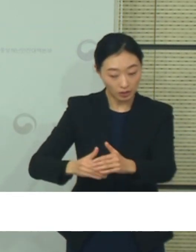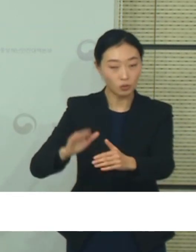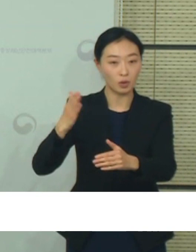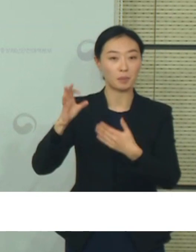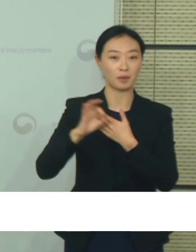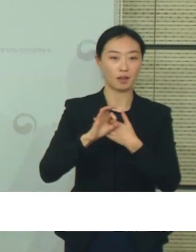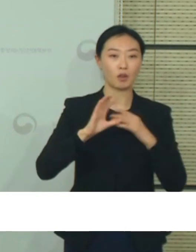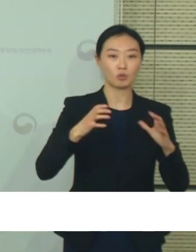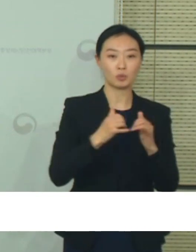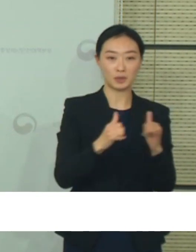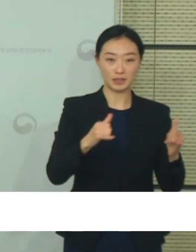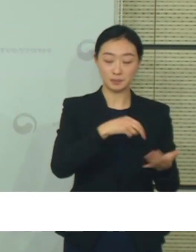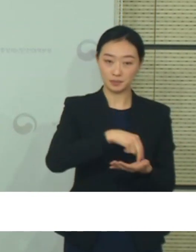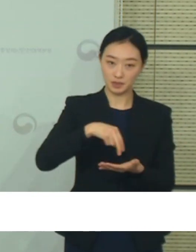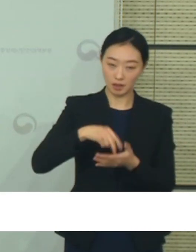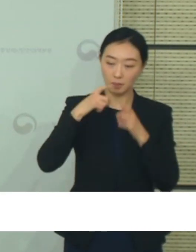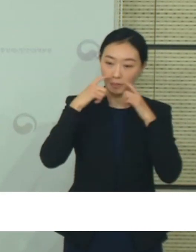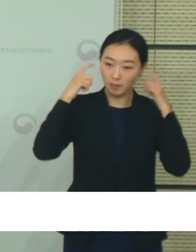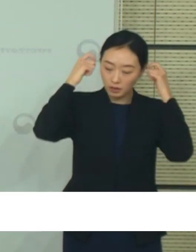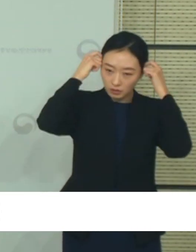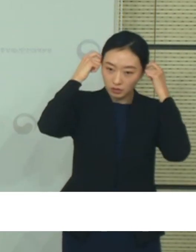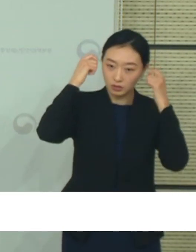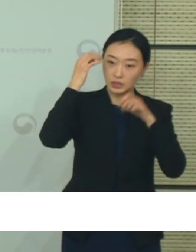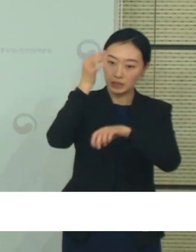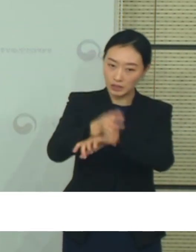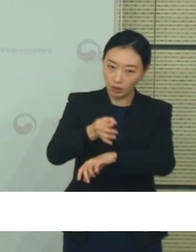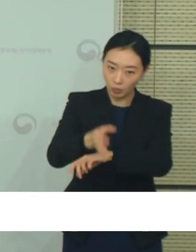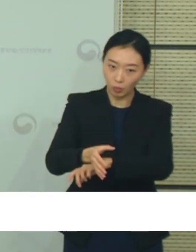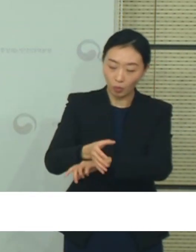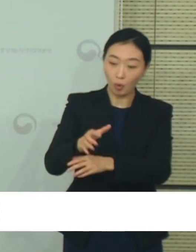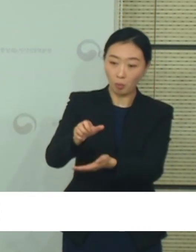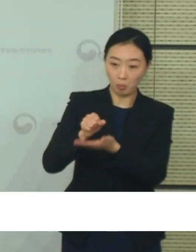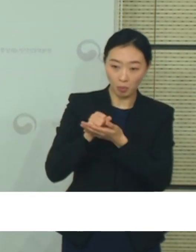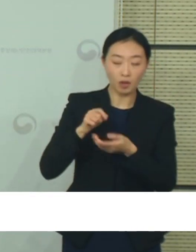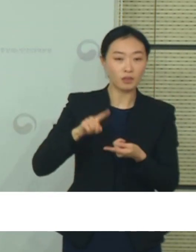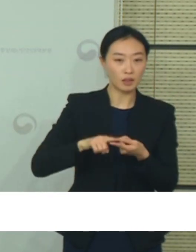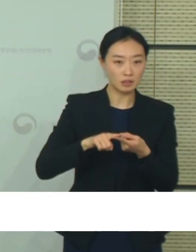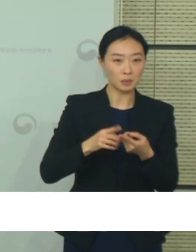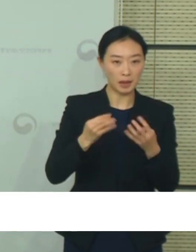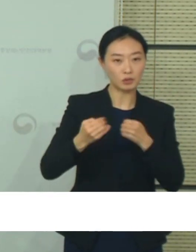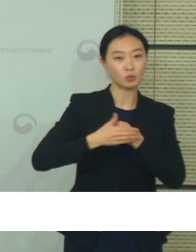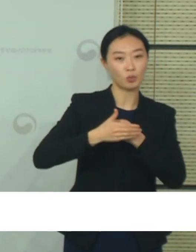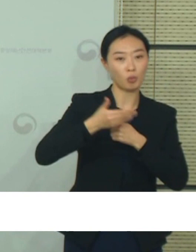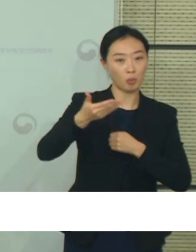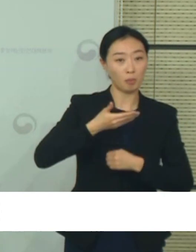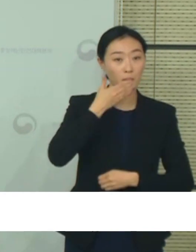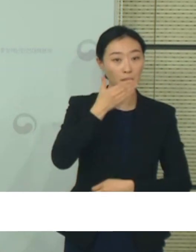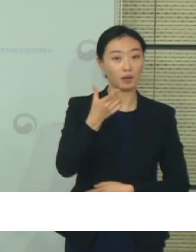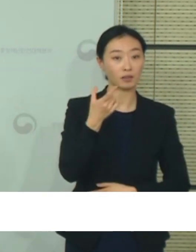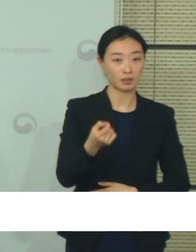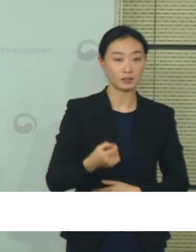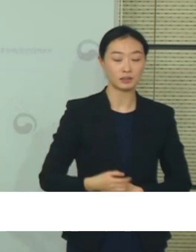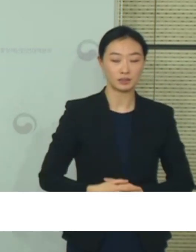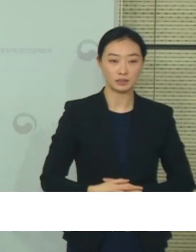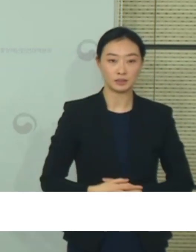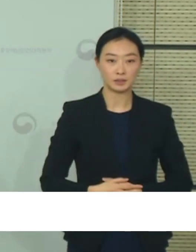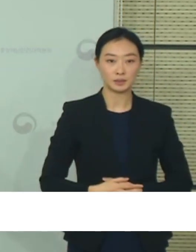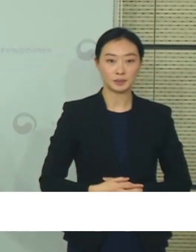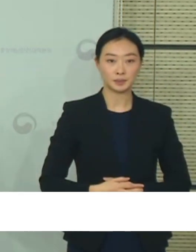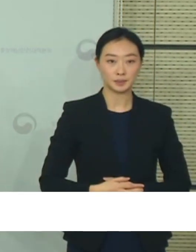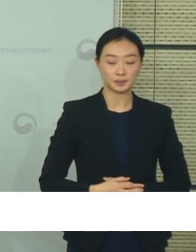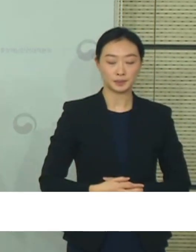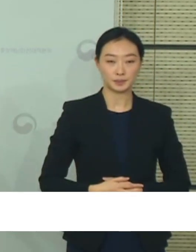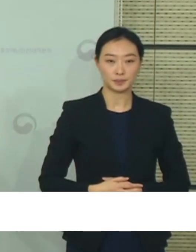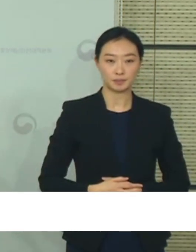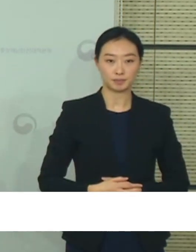국민 여러분께서 마스크를 구매하시고 공급하는 데 많은 도움이 될 것으로 이렇게 생각이 됩니다.